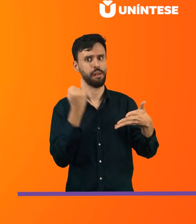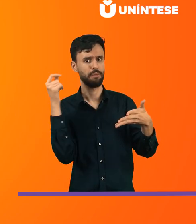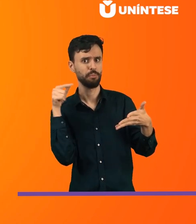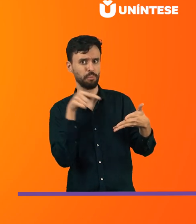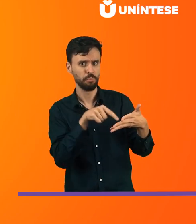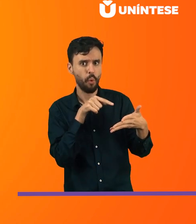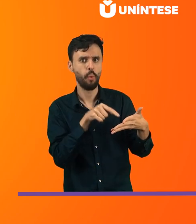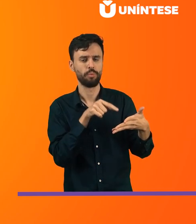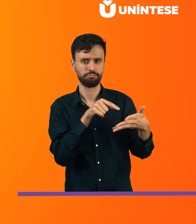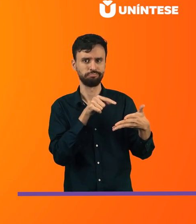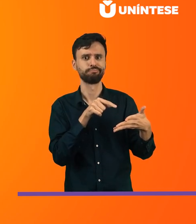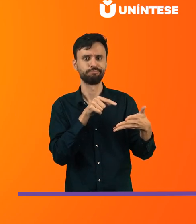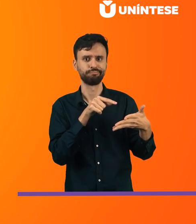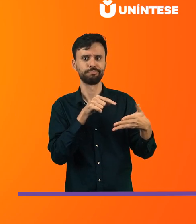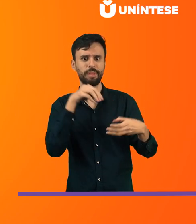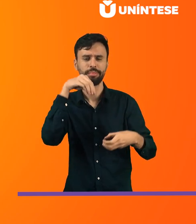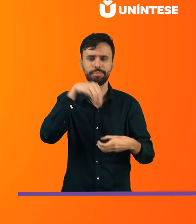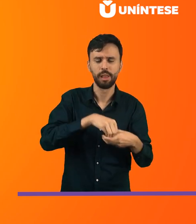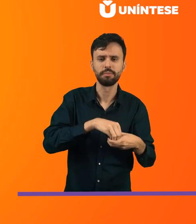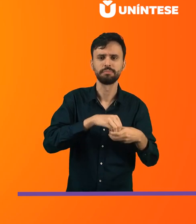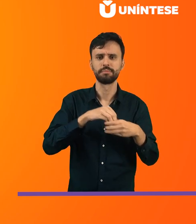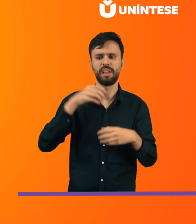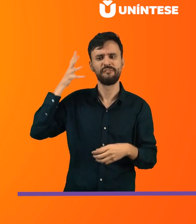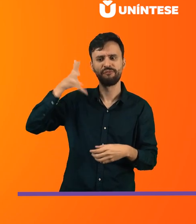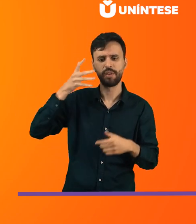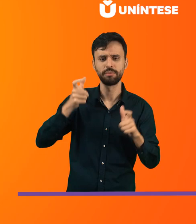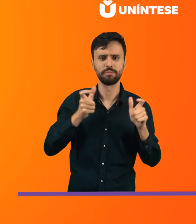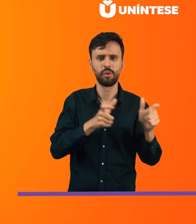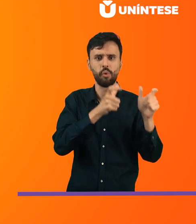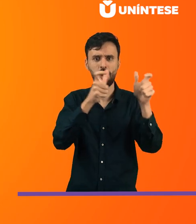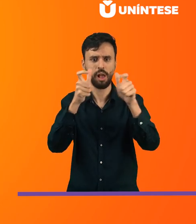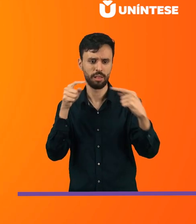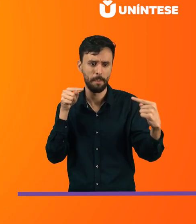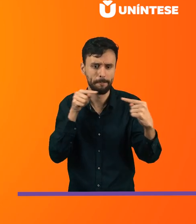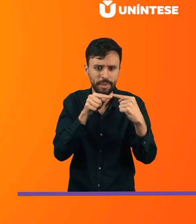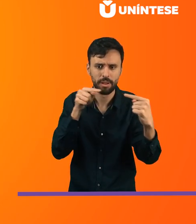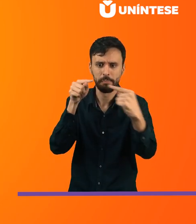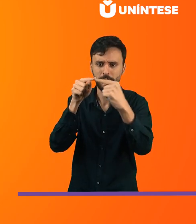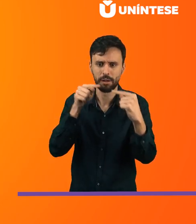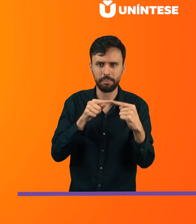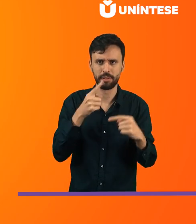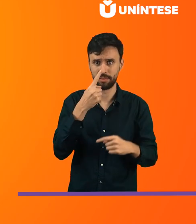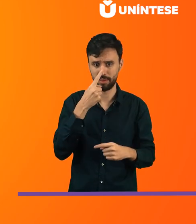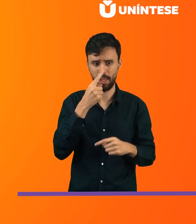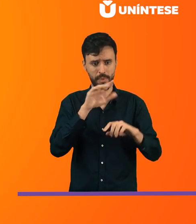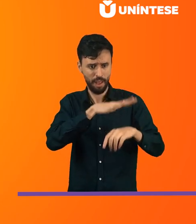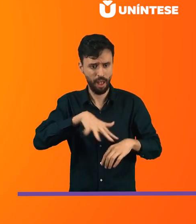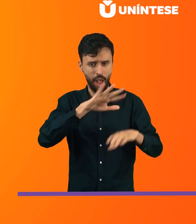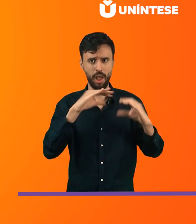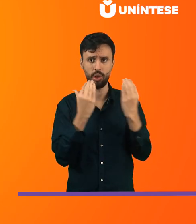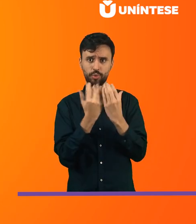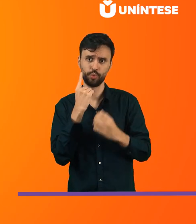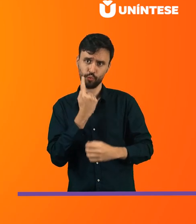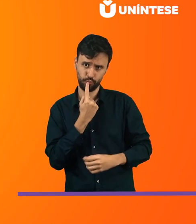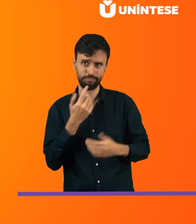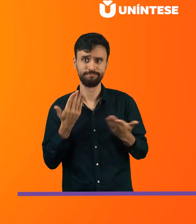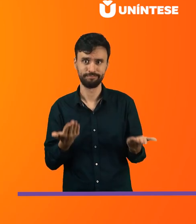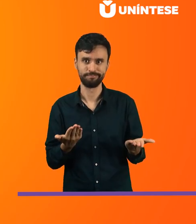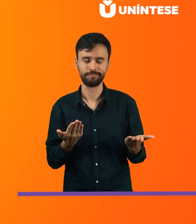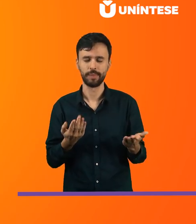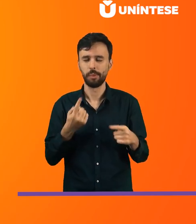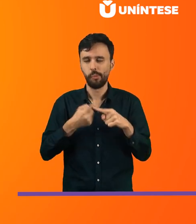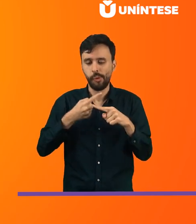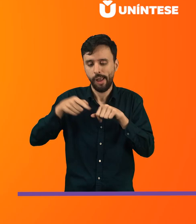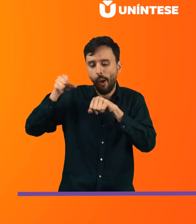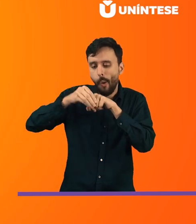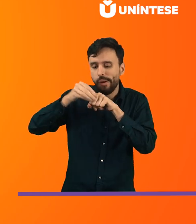ter questões sobre eventos que tenham tema relacionados com a comunidade surda, para que você realmente abra